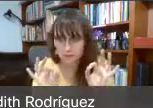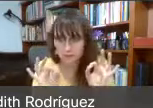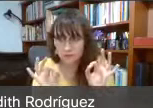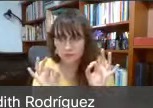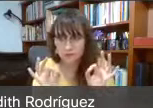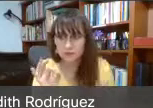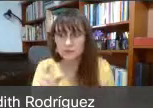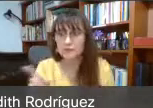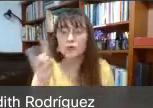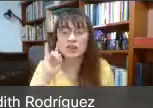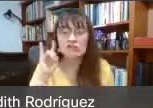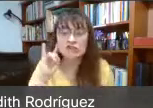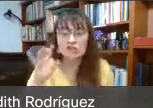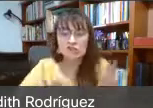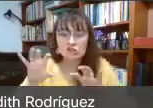se está,